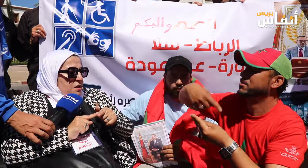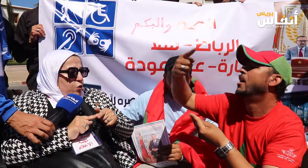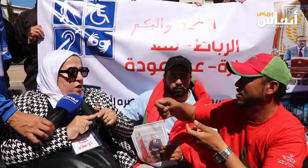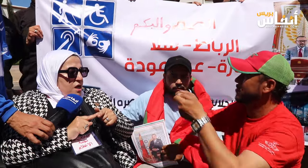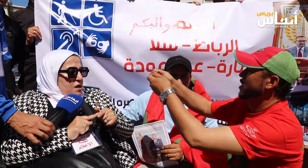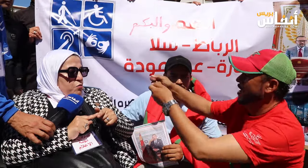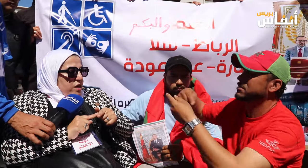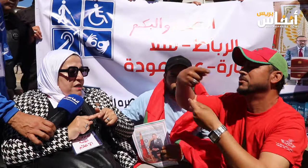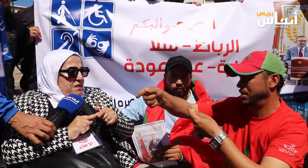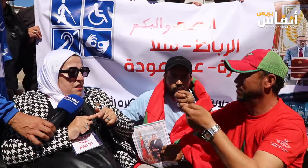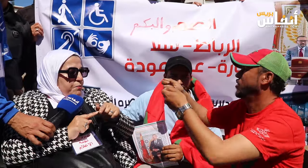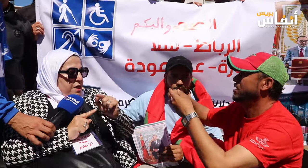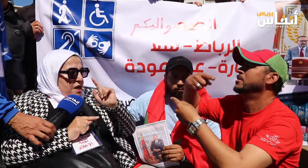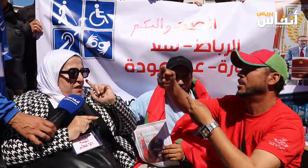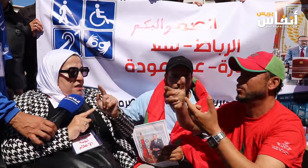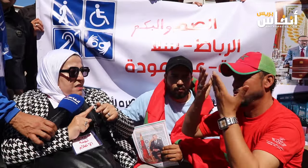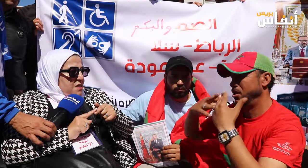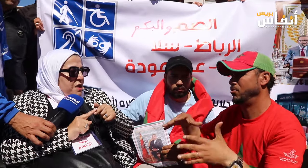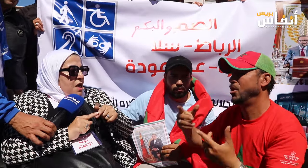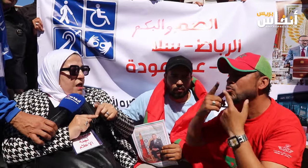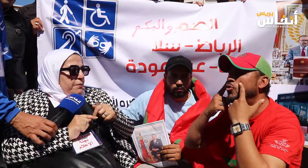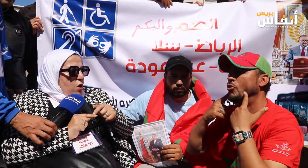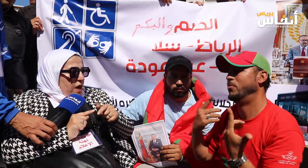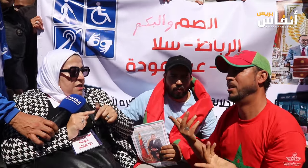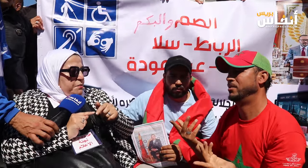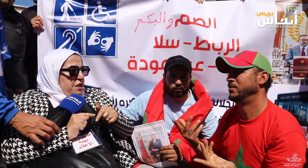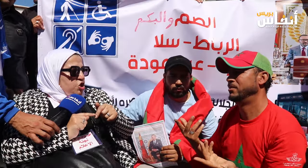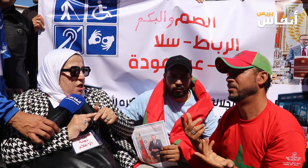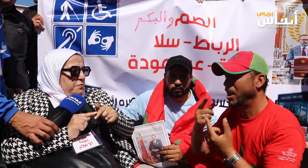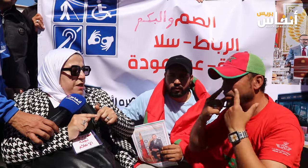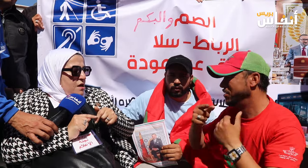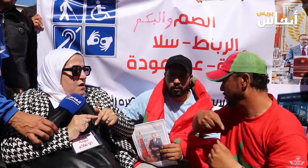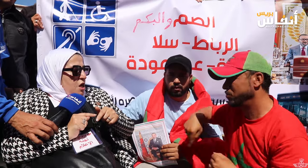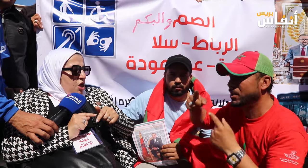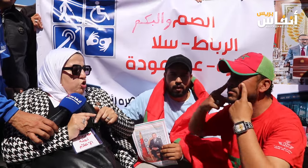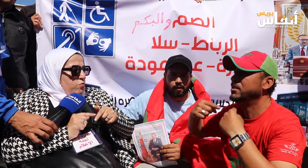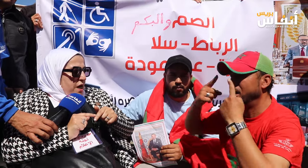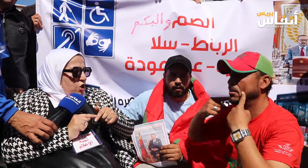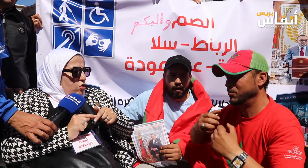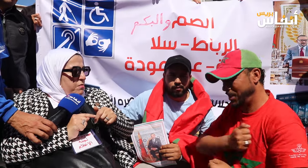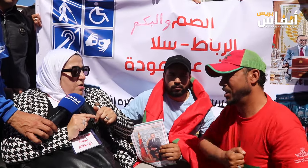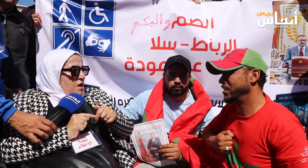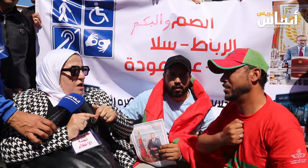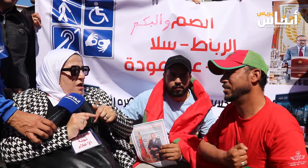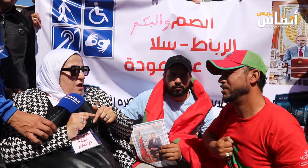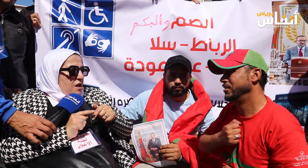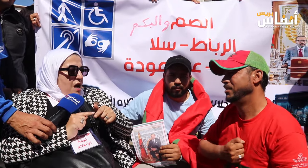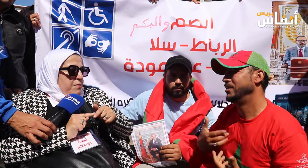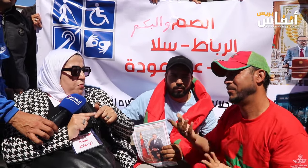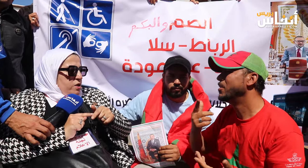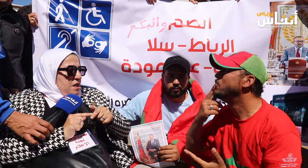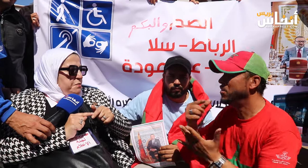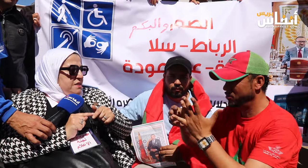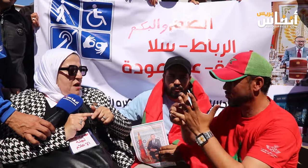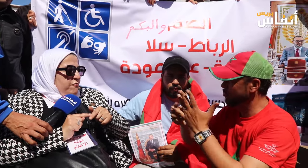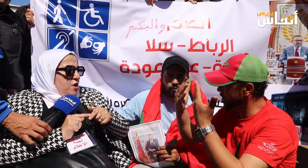مني كنطلبوا المعينات الطبيه يعني ديال السمع كيبقاو غاديين بينا جايين بينا حشومه عليهم.